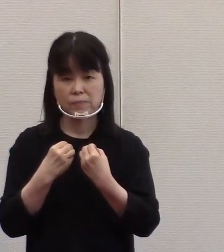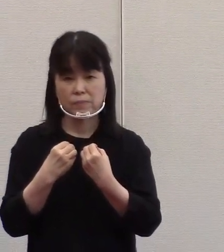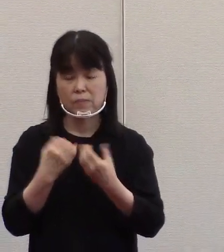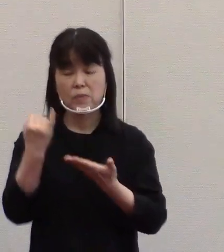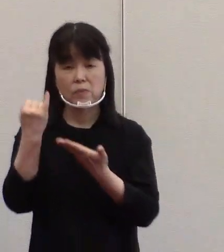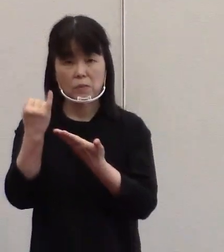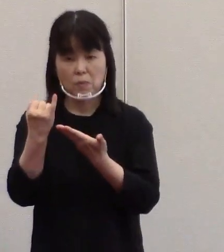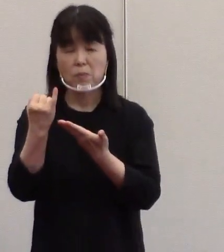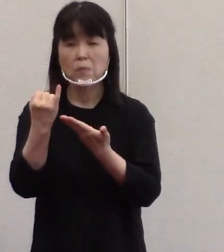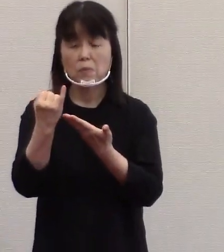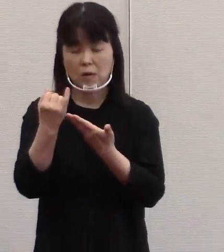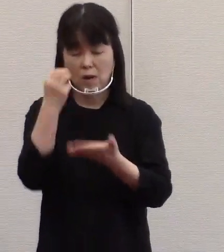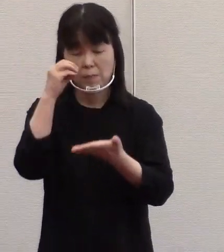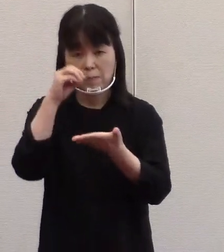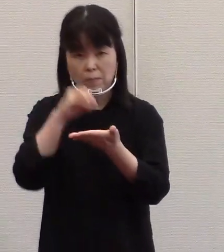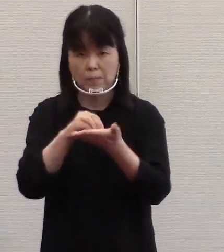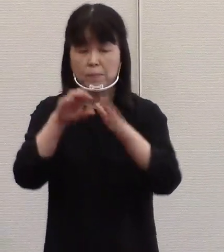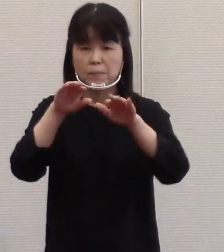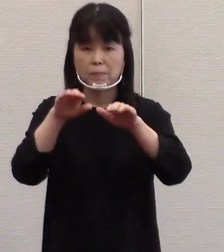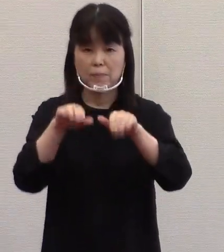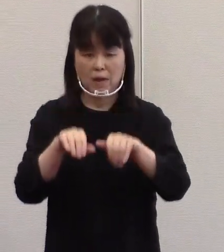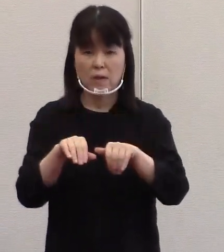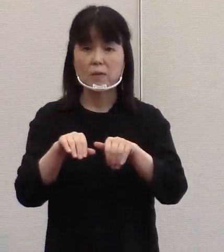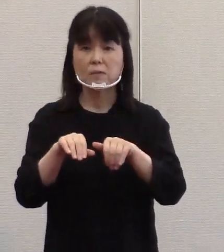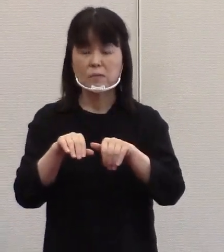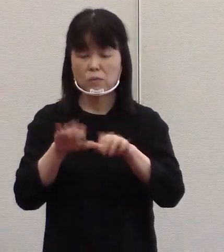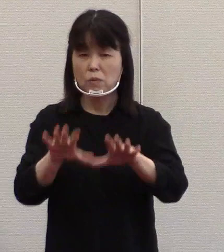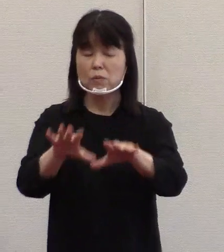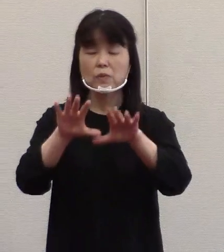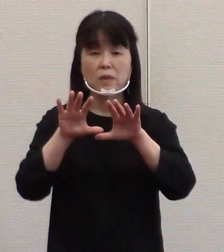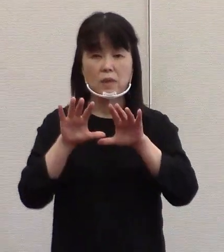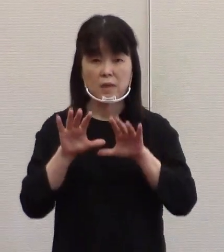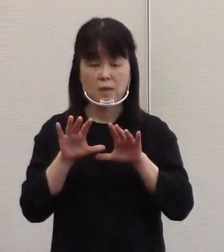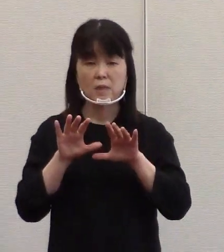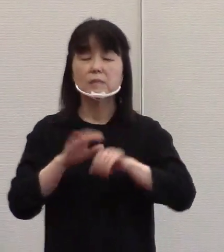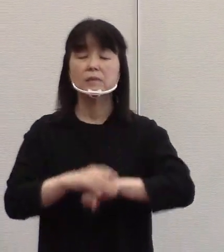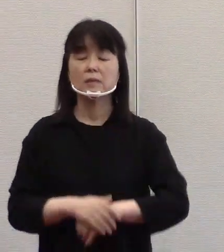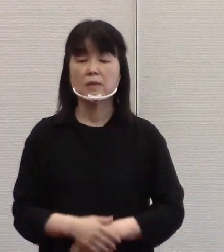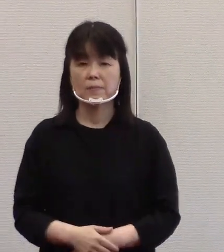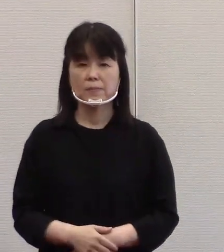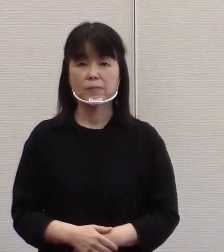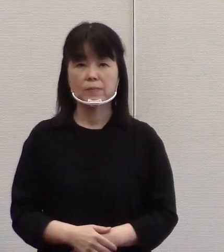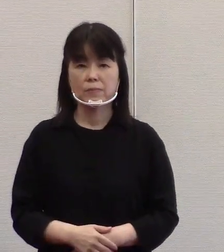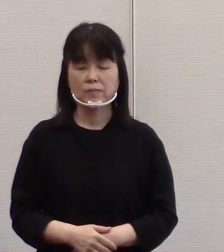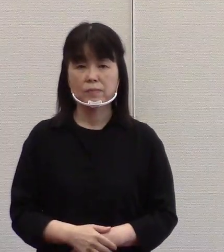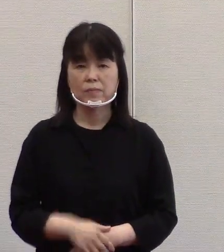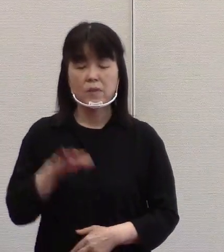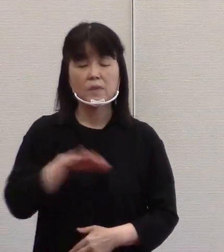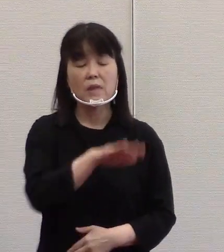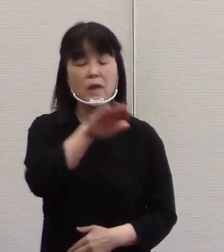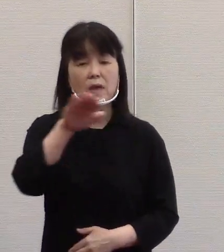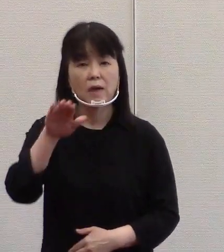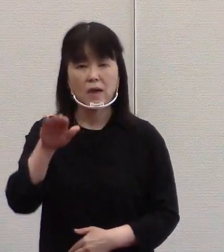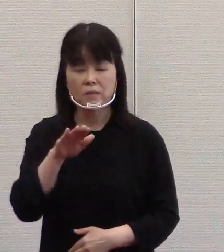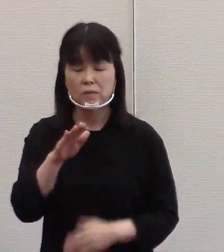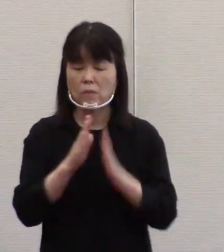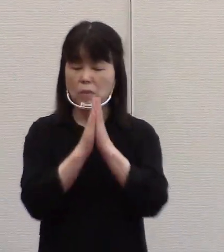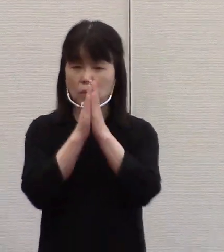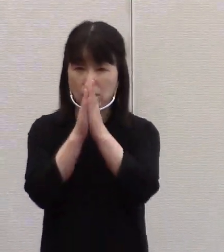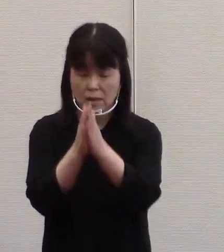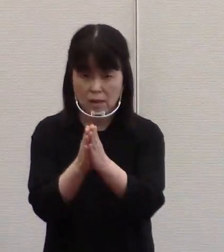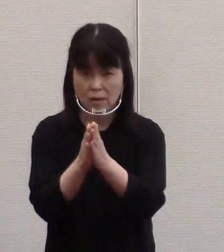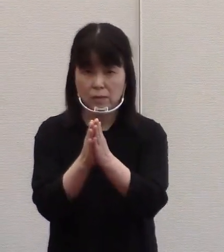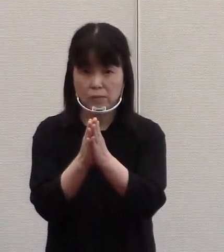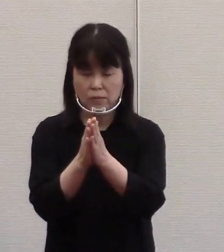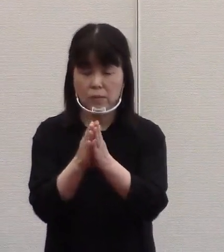患者が確認されたということを受けまして、改めて市民の皆さんにお願いをさせてい